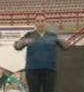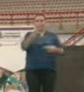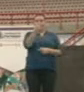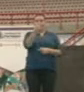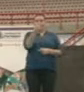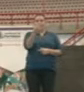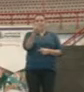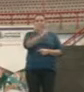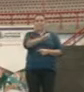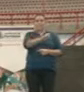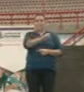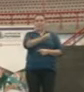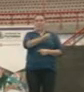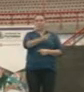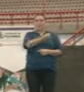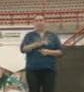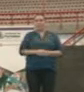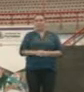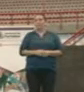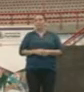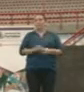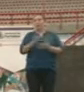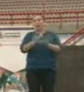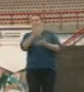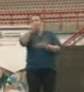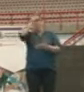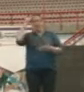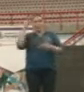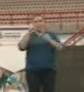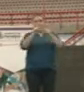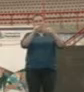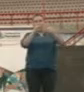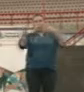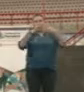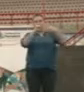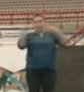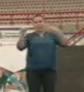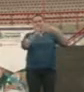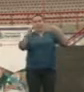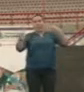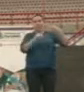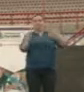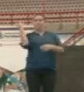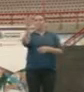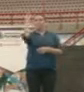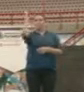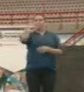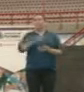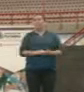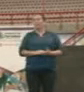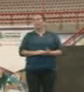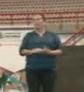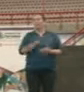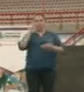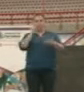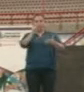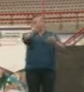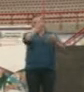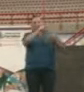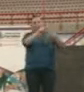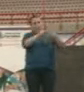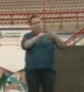gente vai falando, você vai acompanhando aí na apostila. Tem gente que vai marcando. Importantíssimo, viu? Tem gente que quando vê o que está